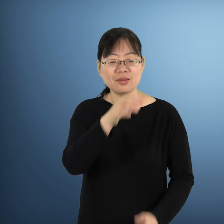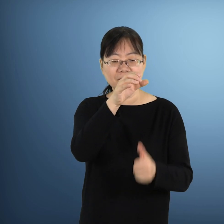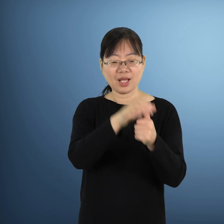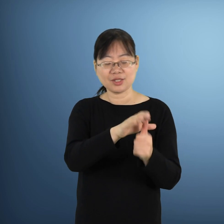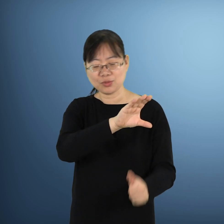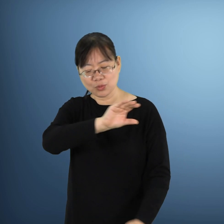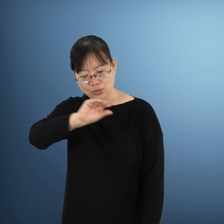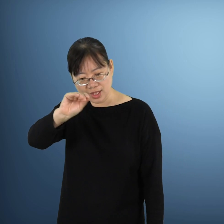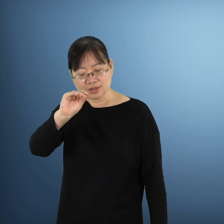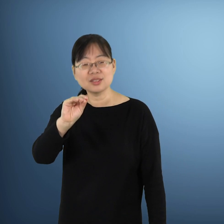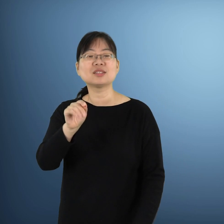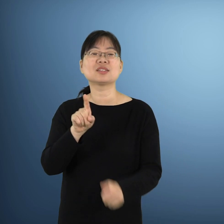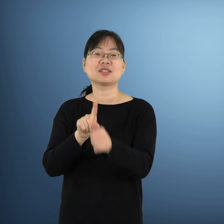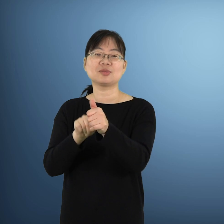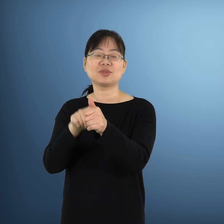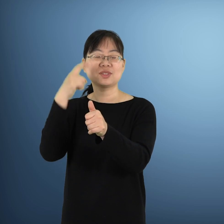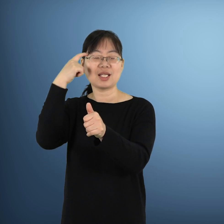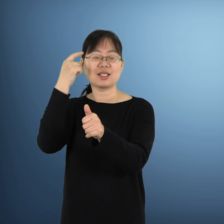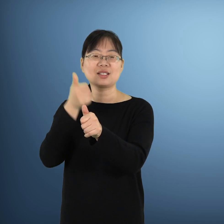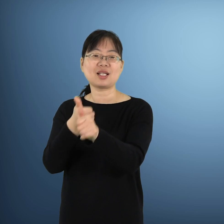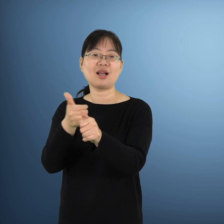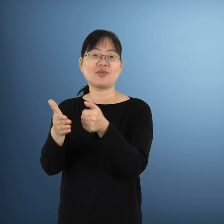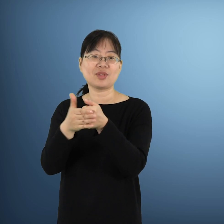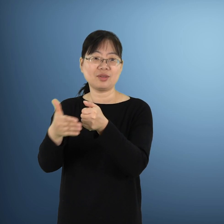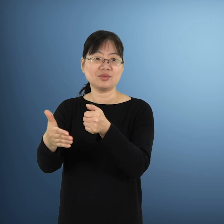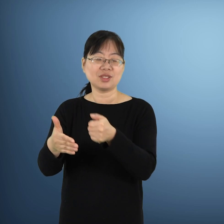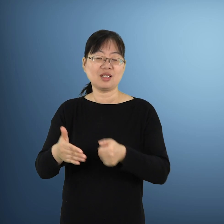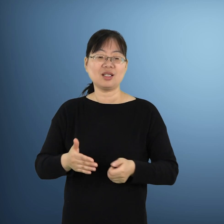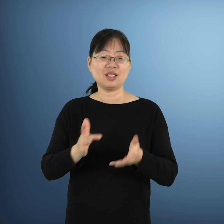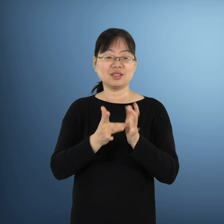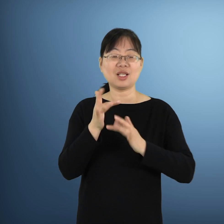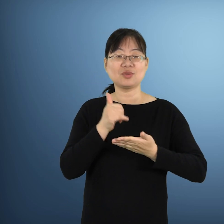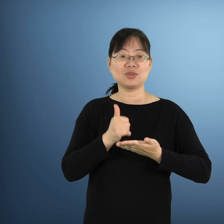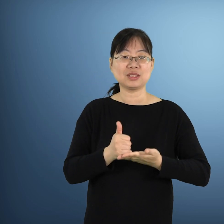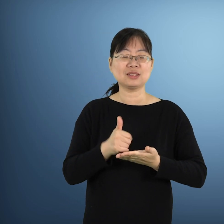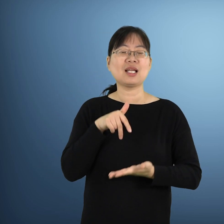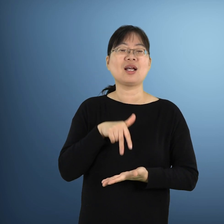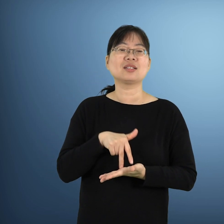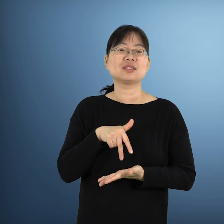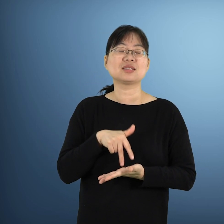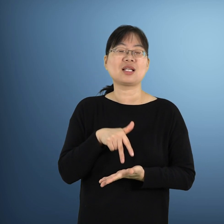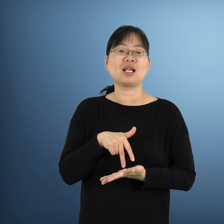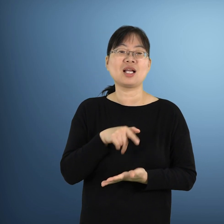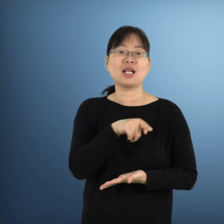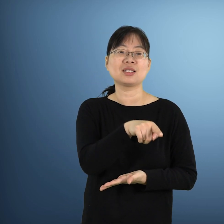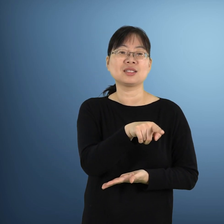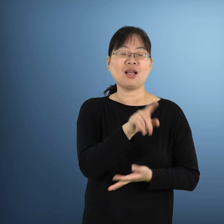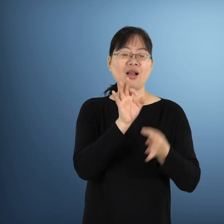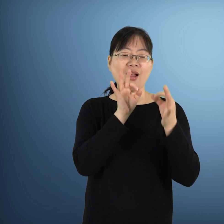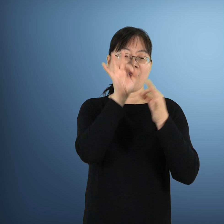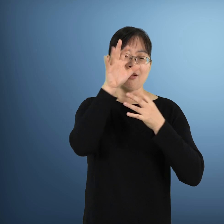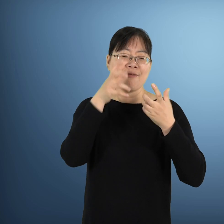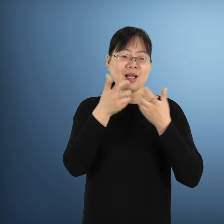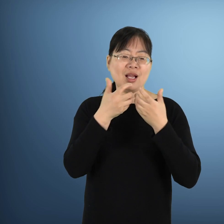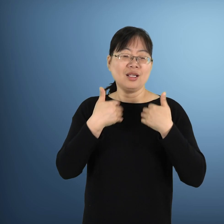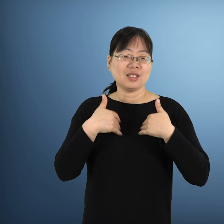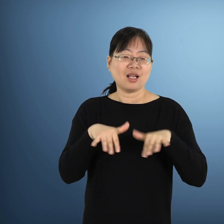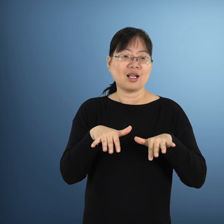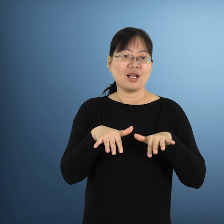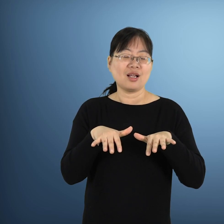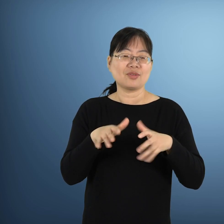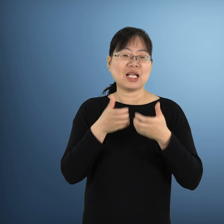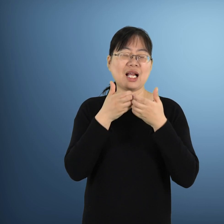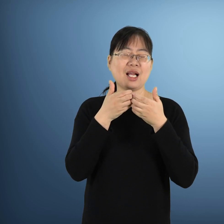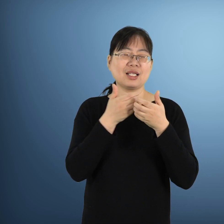맡기고 가신 그분을 생각해서. 그러면 예수님의 입장에서 이 허물투성이